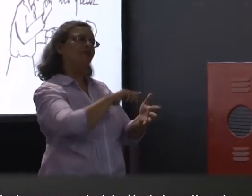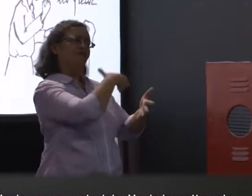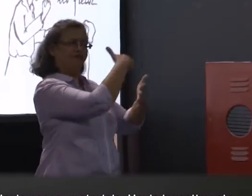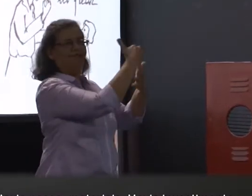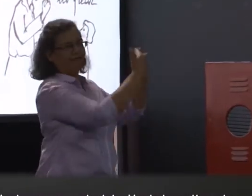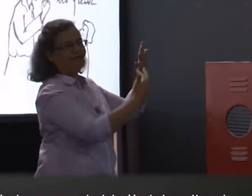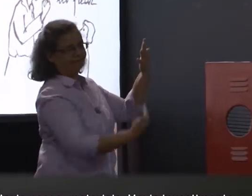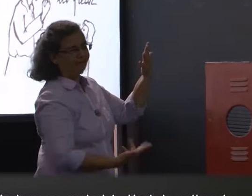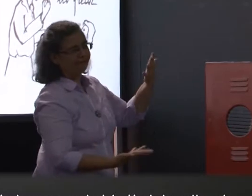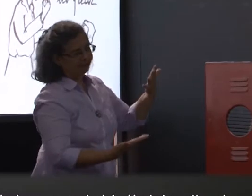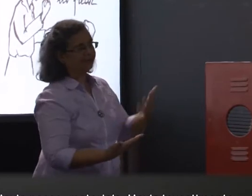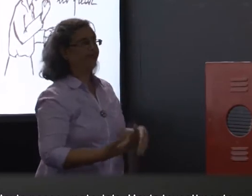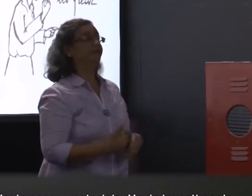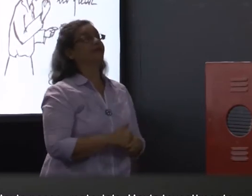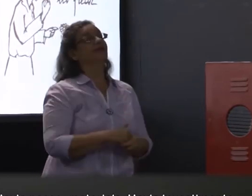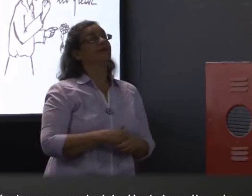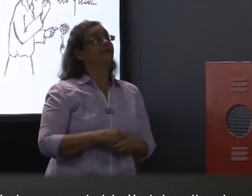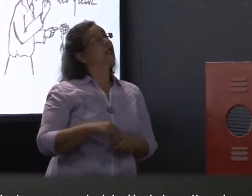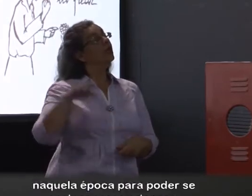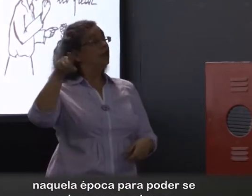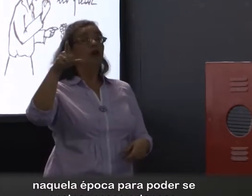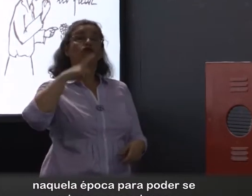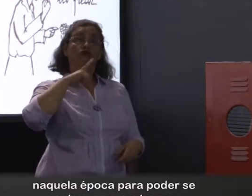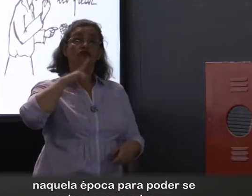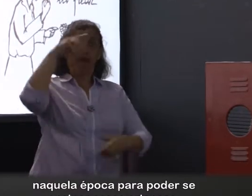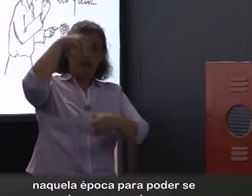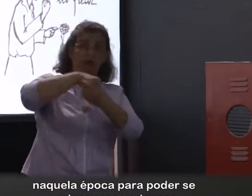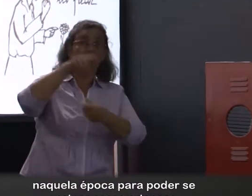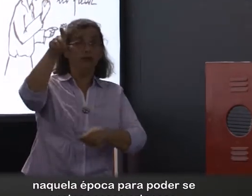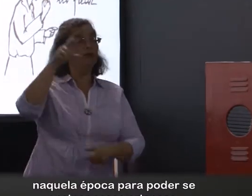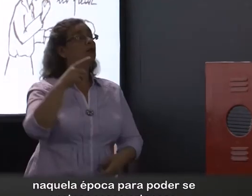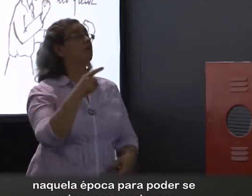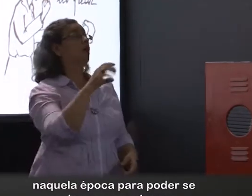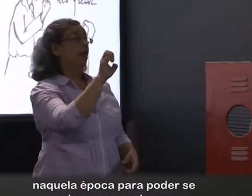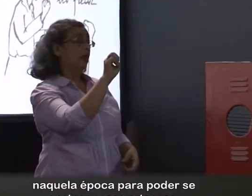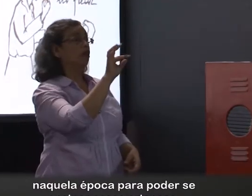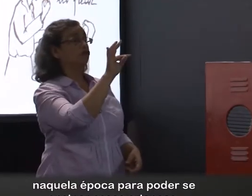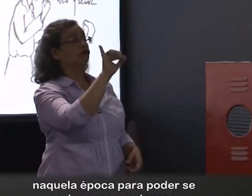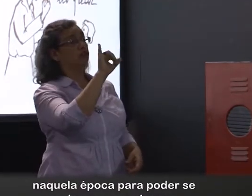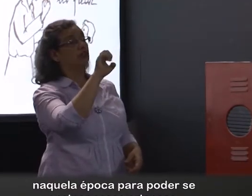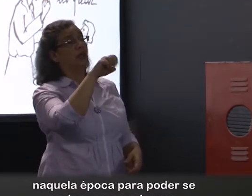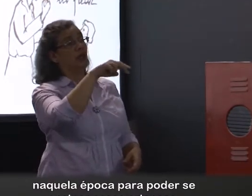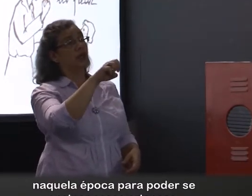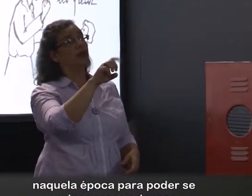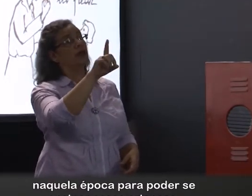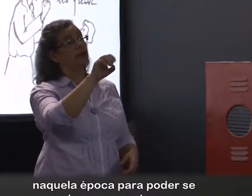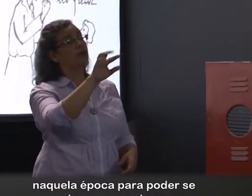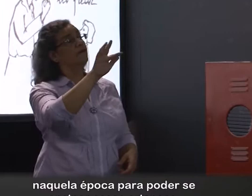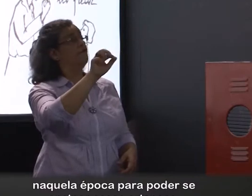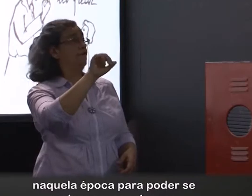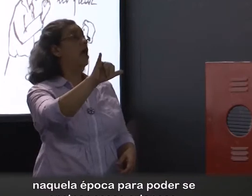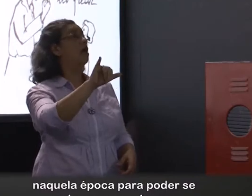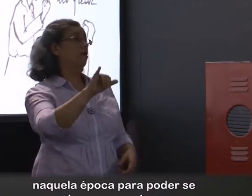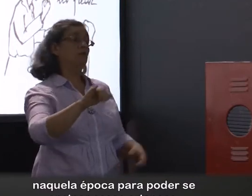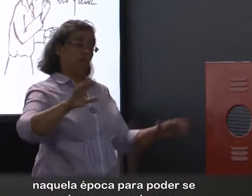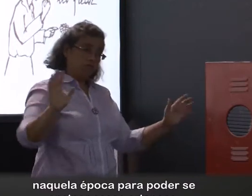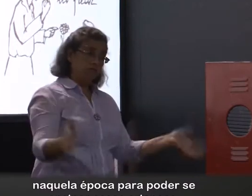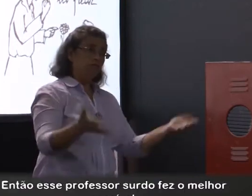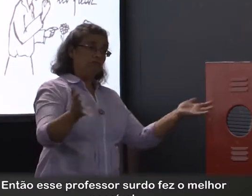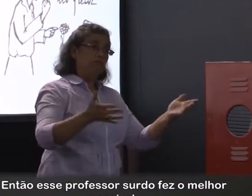havia materiais, havia investimento naquela época para essas crianças, para ensinar essas crianças. Então, esse professor